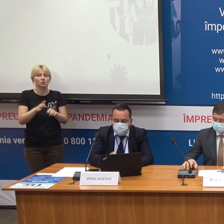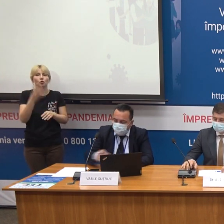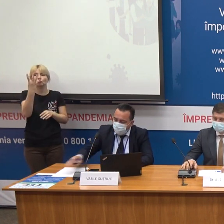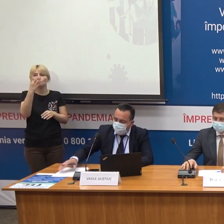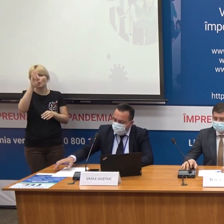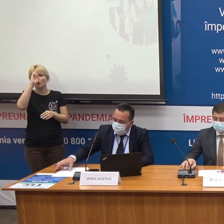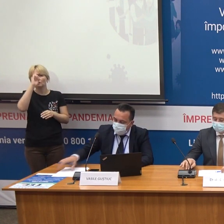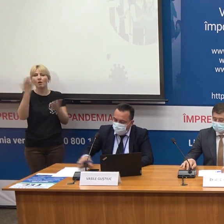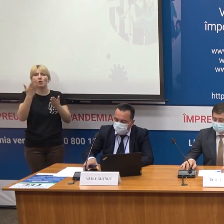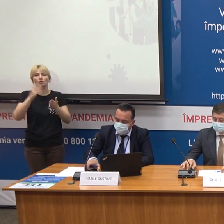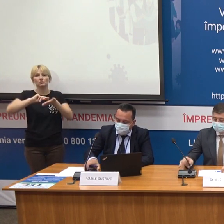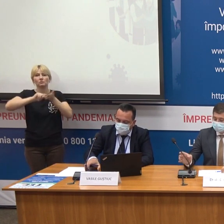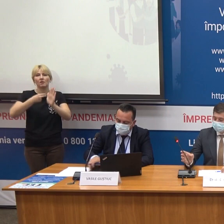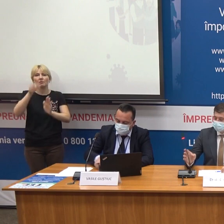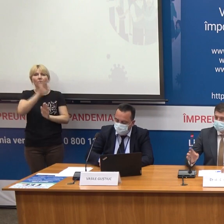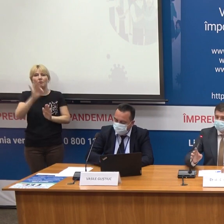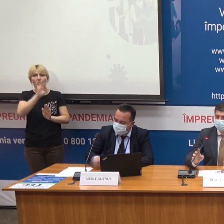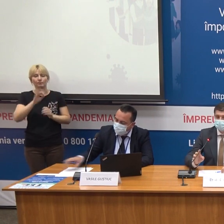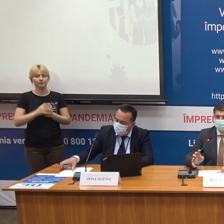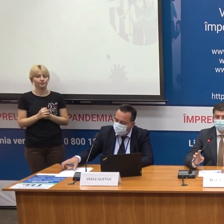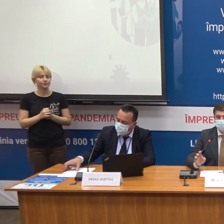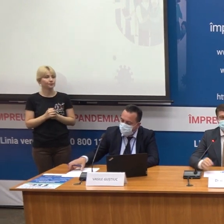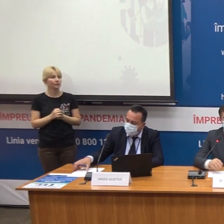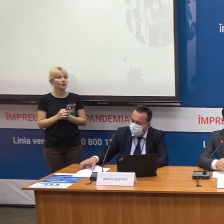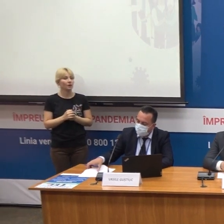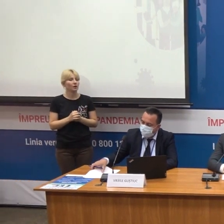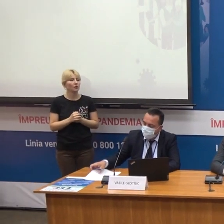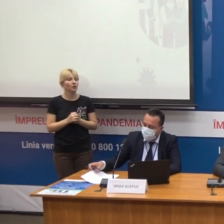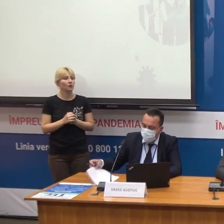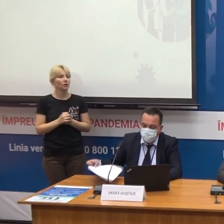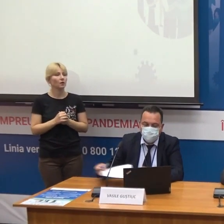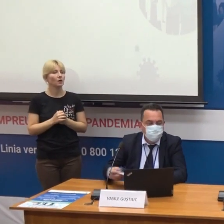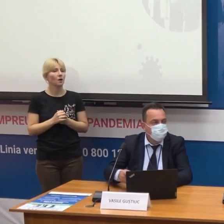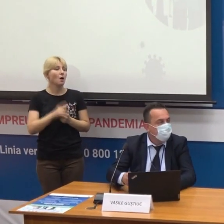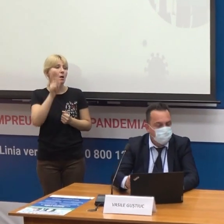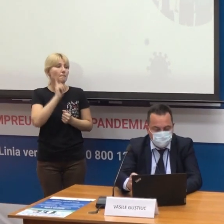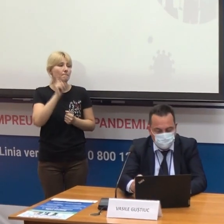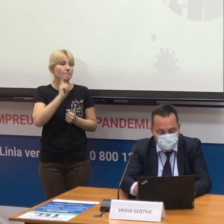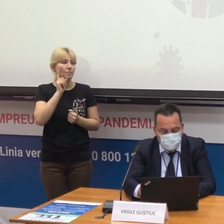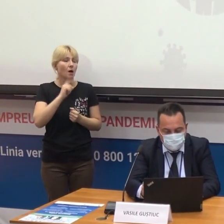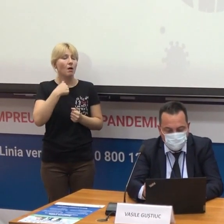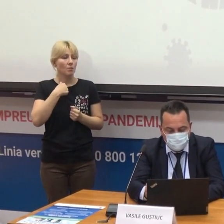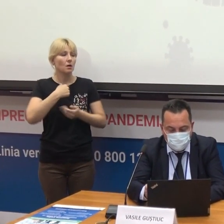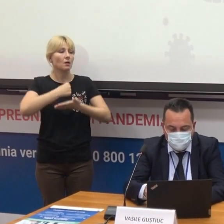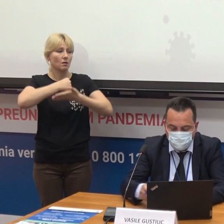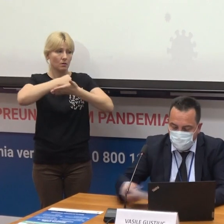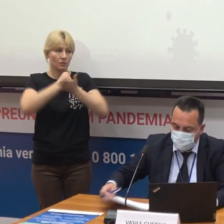certificatul tipărit? Bine. Da, certificatul nu se aprobă până la noi suntem în comunicare